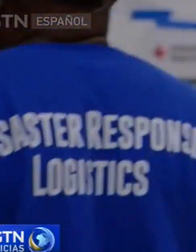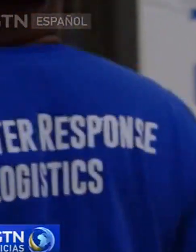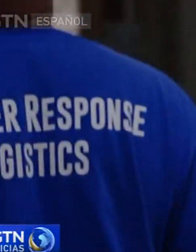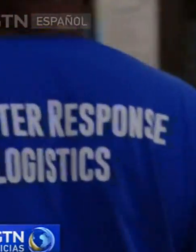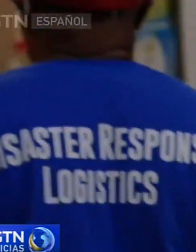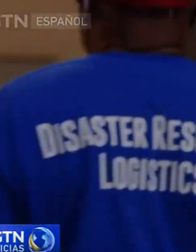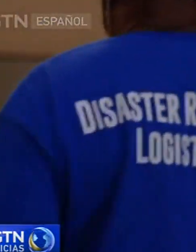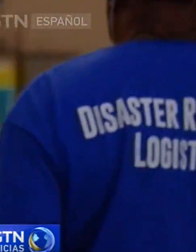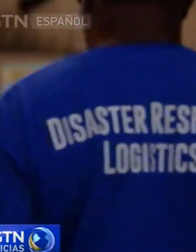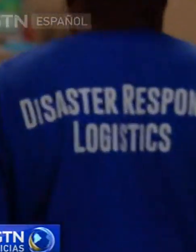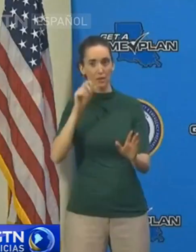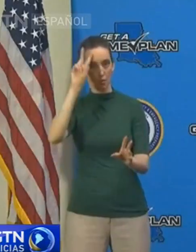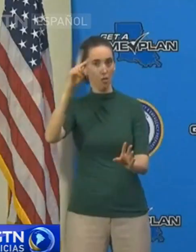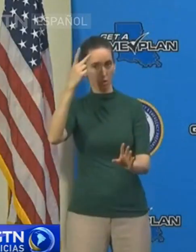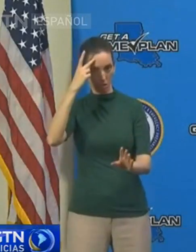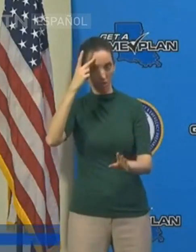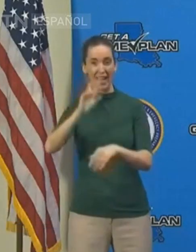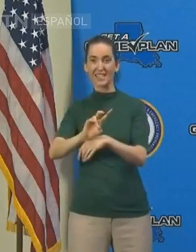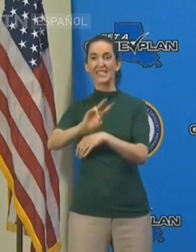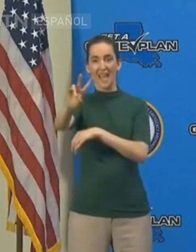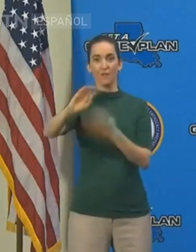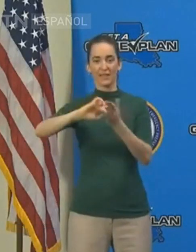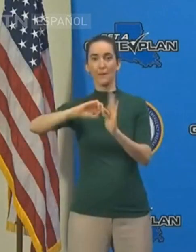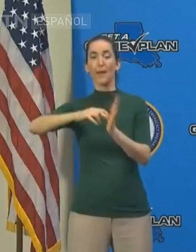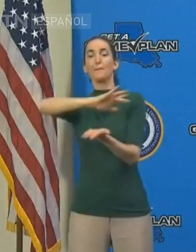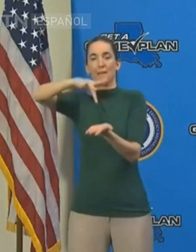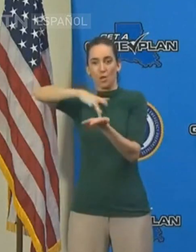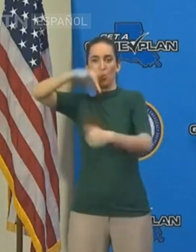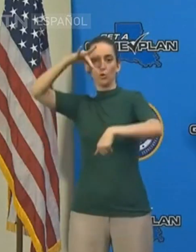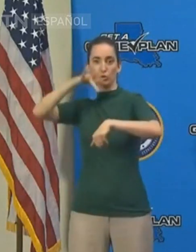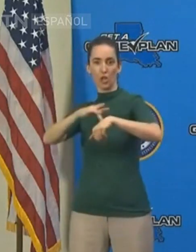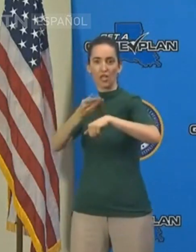dejando una estela de miles de muertos sé que ten en español